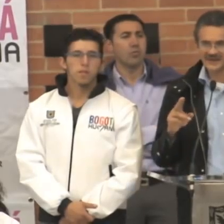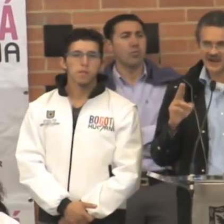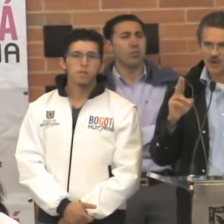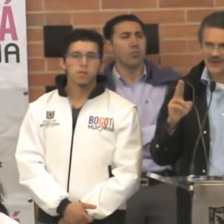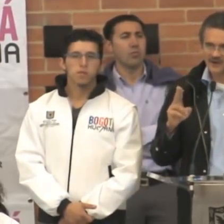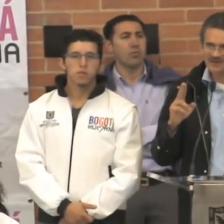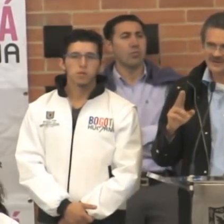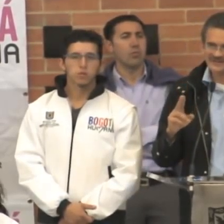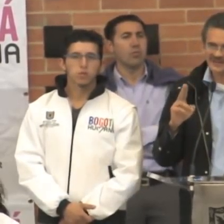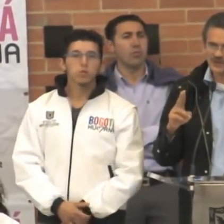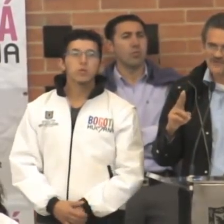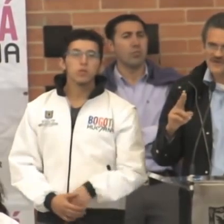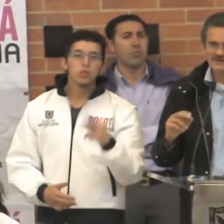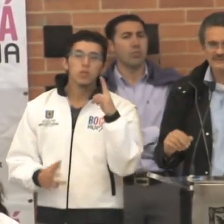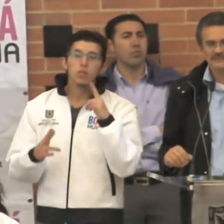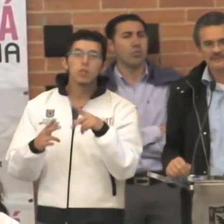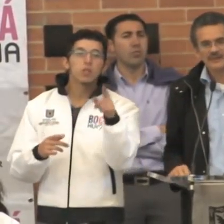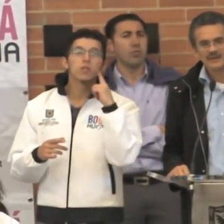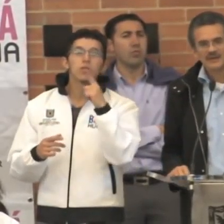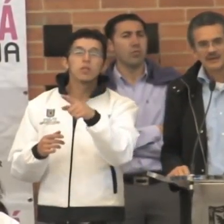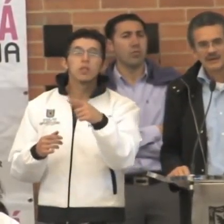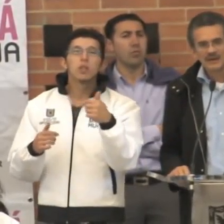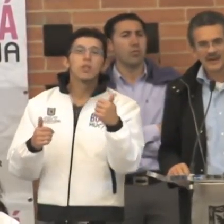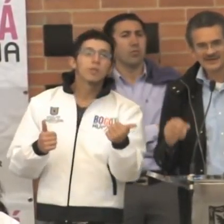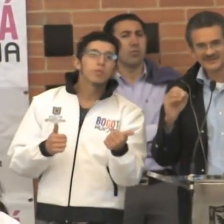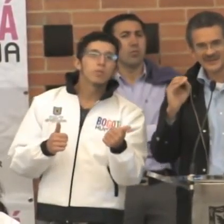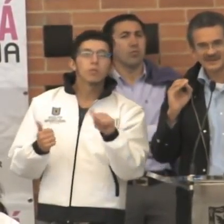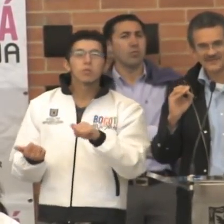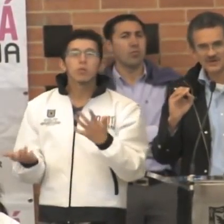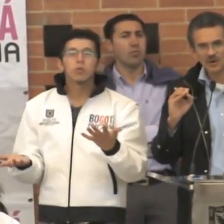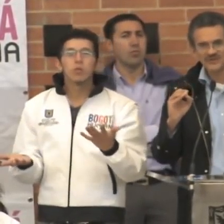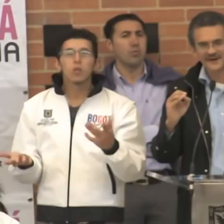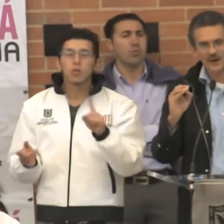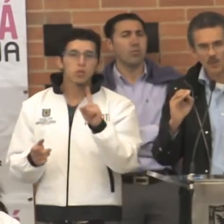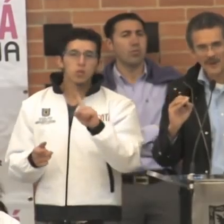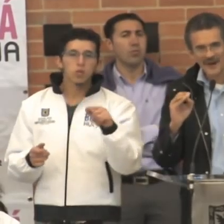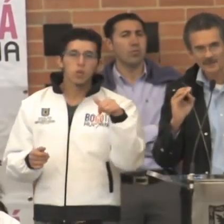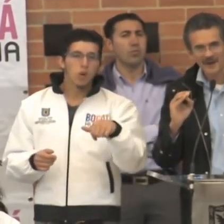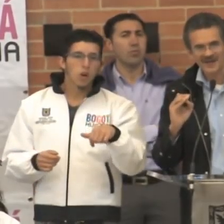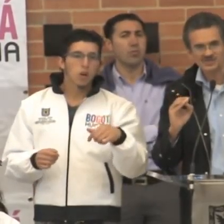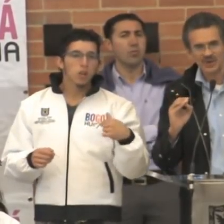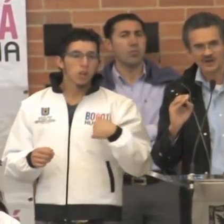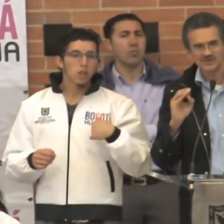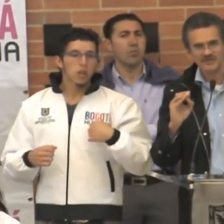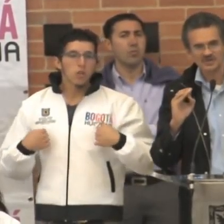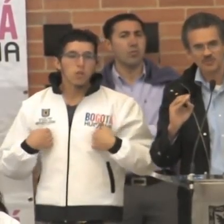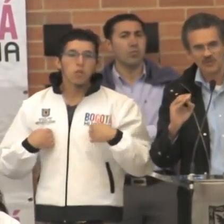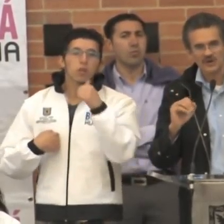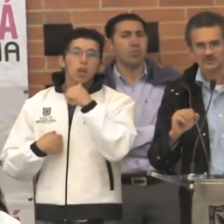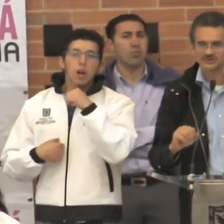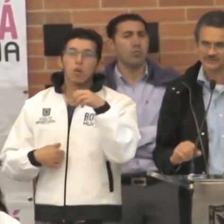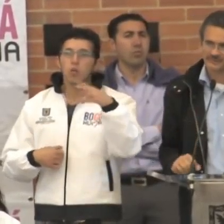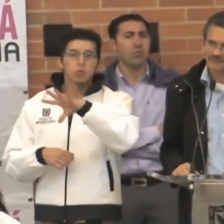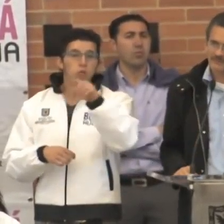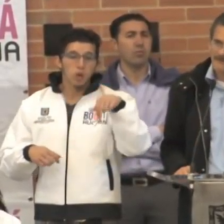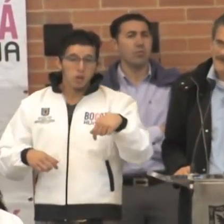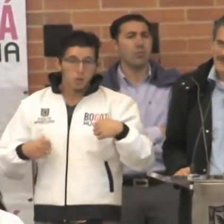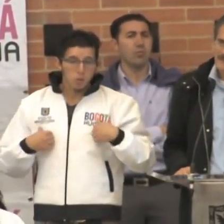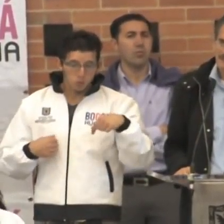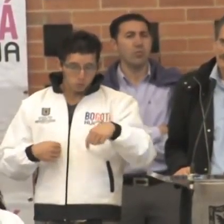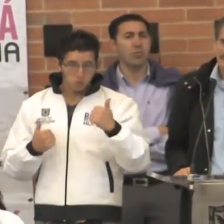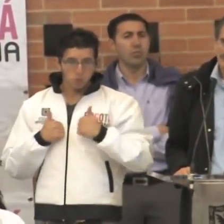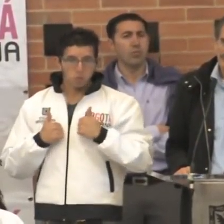podrá ser que el gobierno distrital triunfe en este desafío de recuperar para la ciudad los servicios públicos